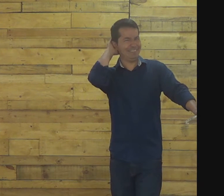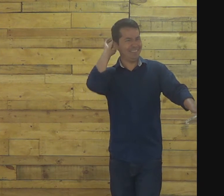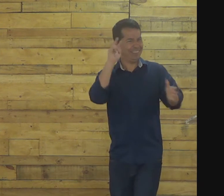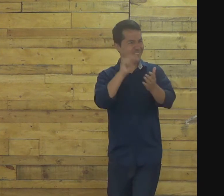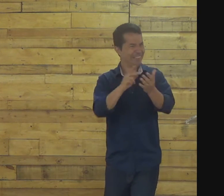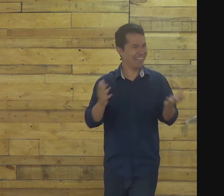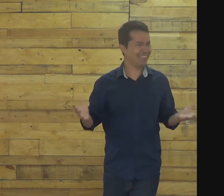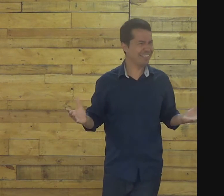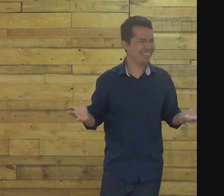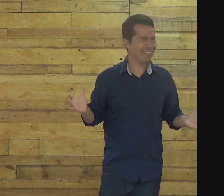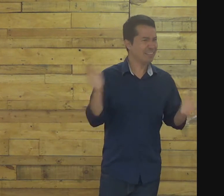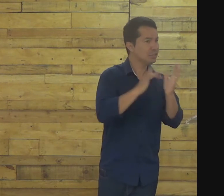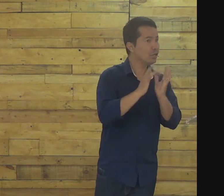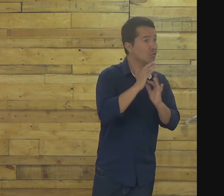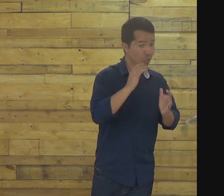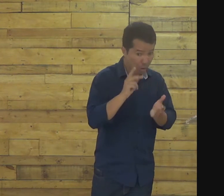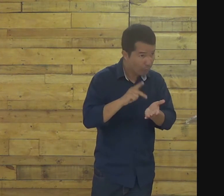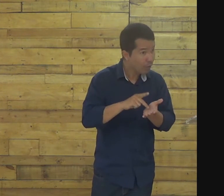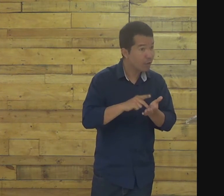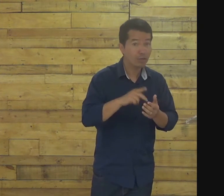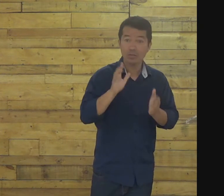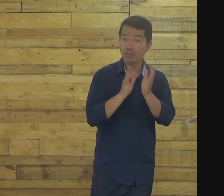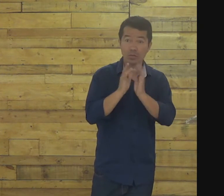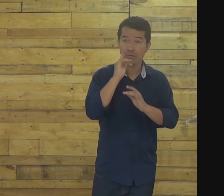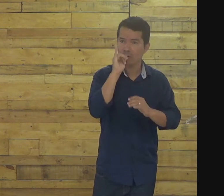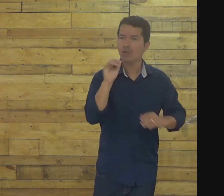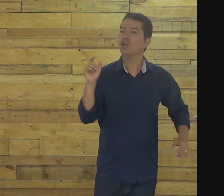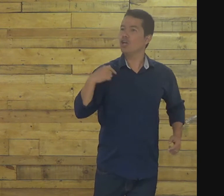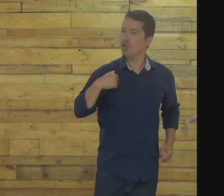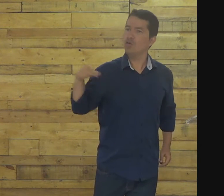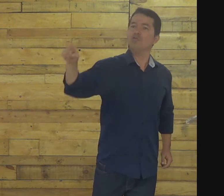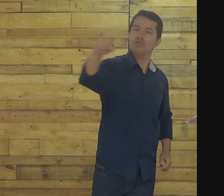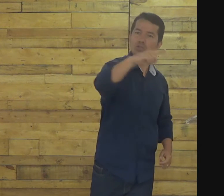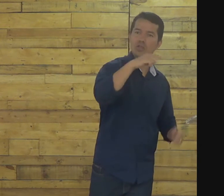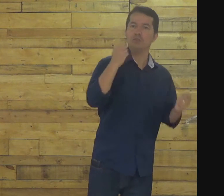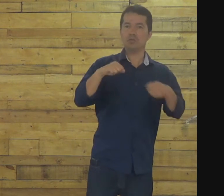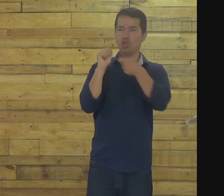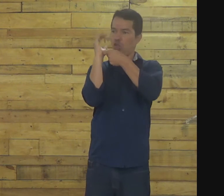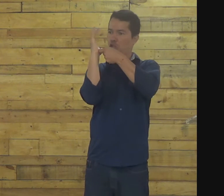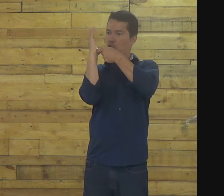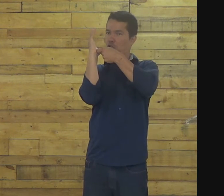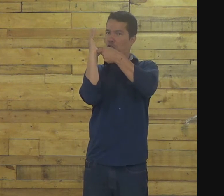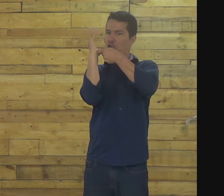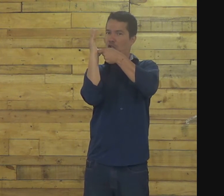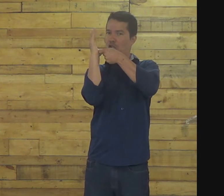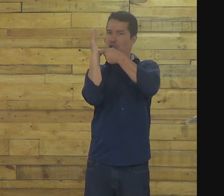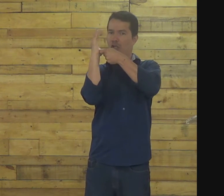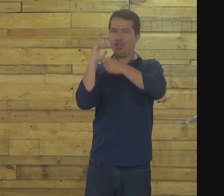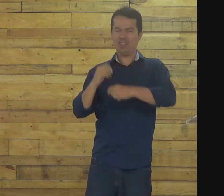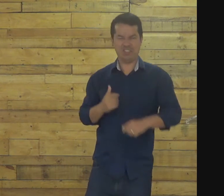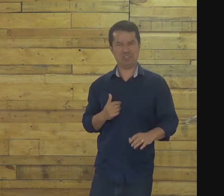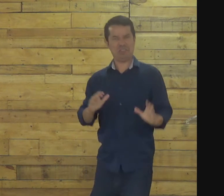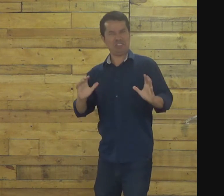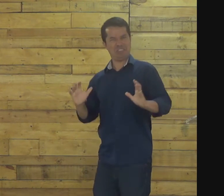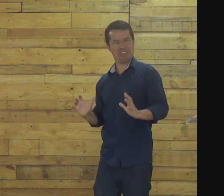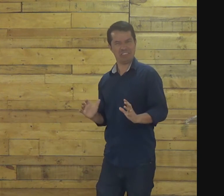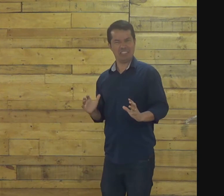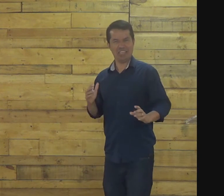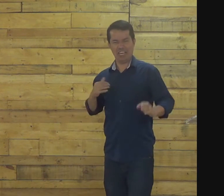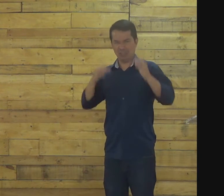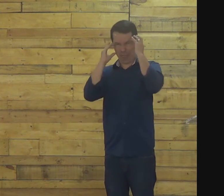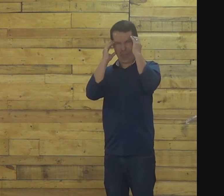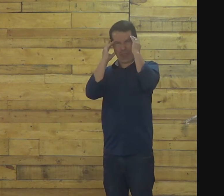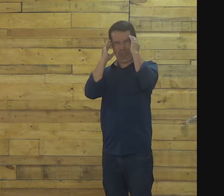candeias. Ué, mas como assim, pastor? Candeias? É verdade, Jesus fala. Eu e você, nós precisamos ser